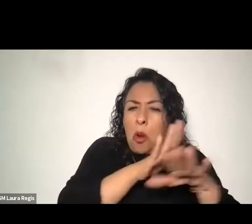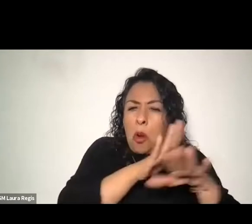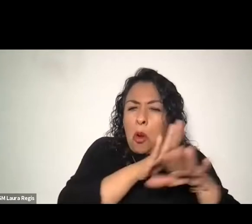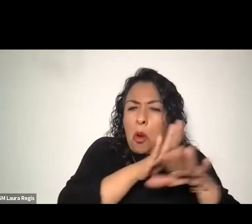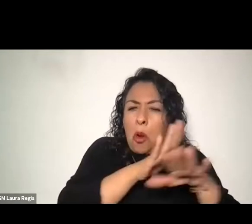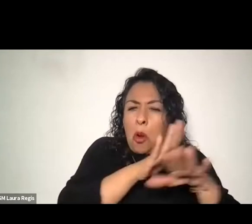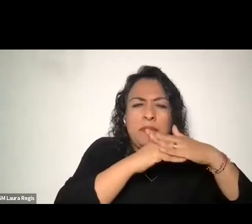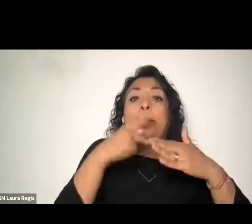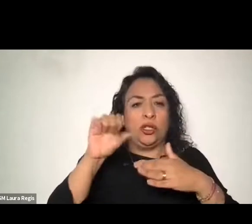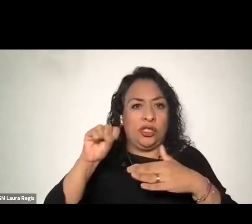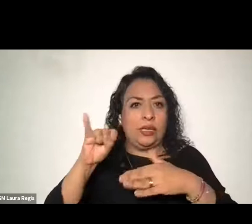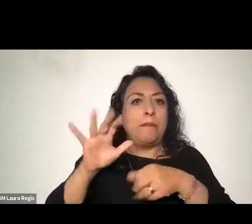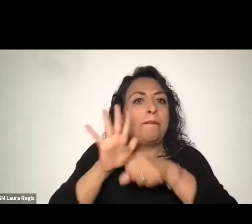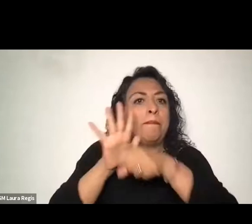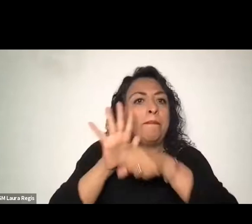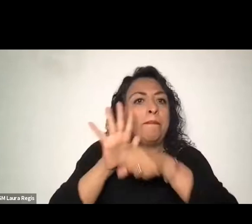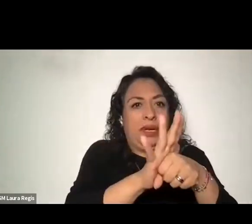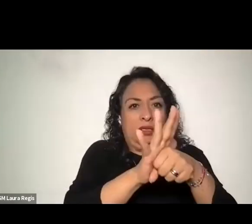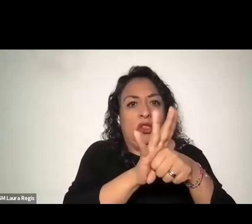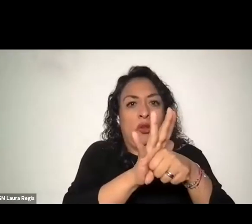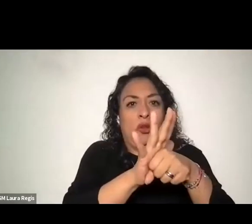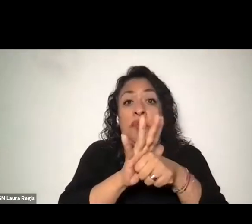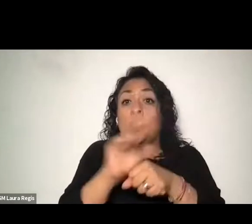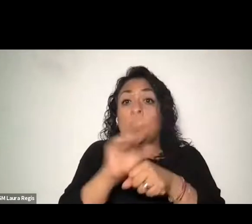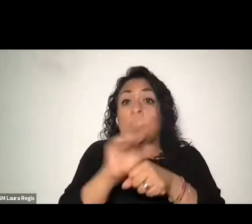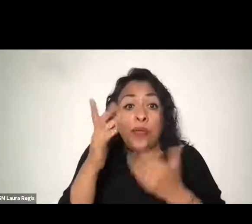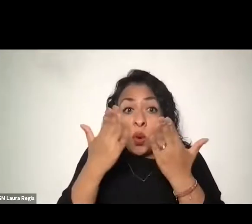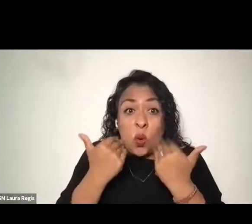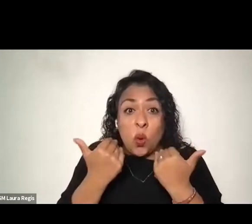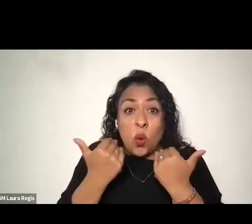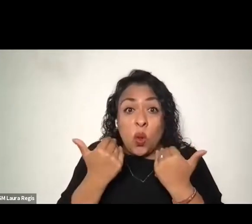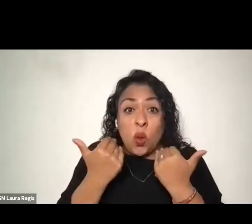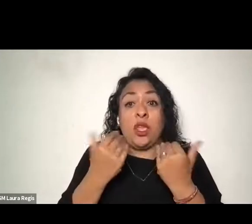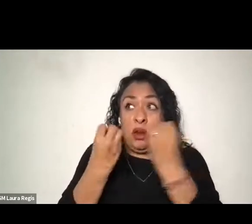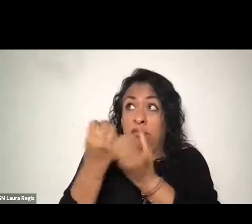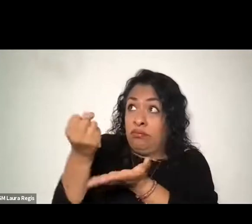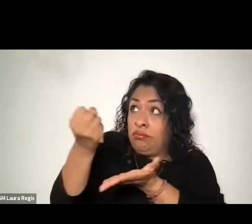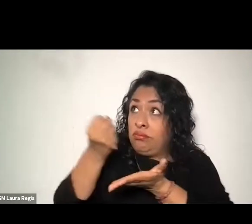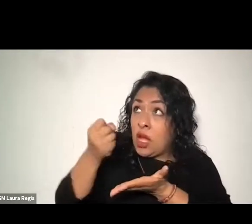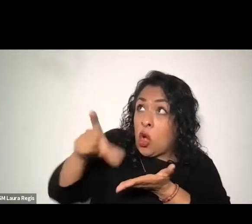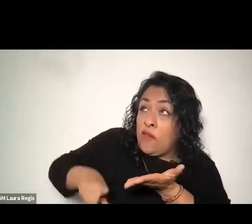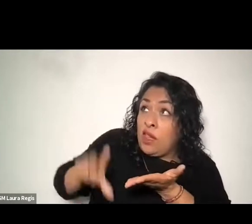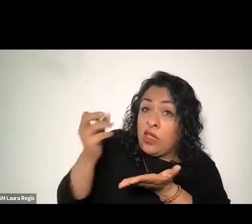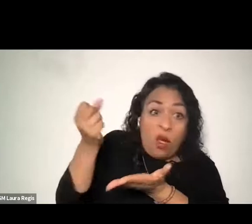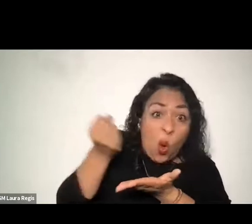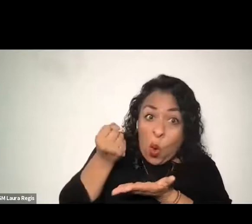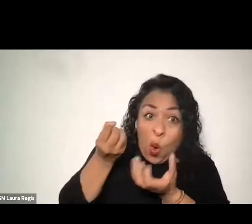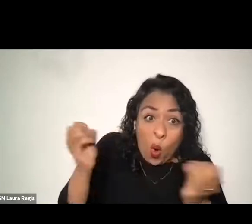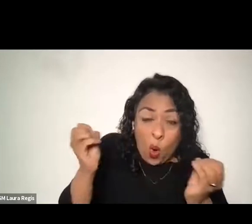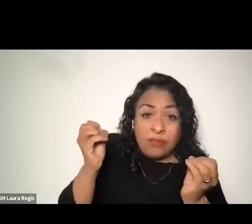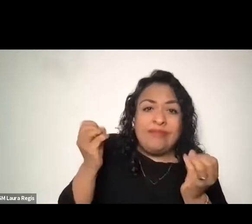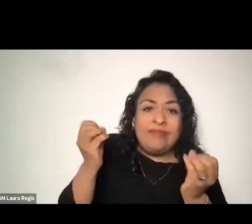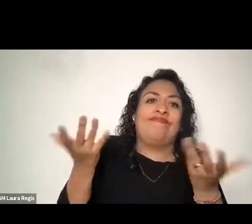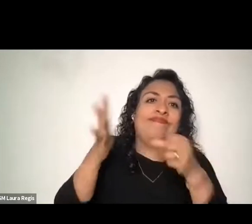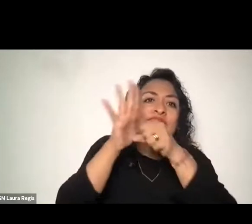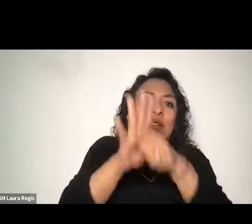presionando, porque al ya no recibir las organizaciones dinero del gobierno federal, la presión a